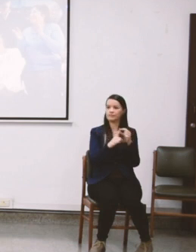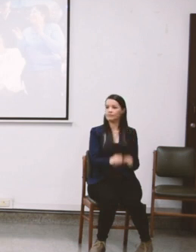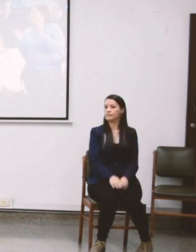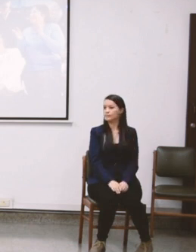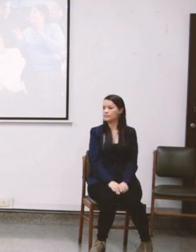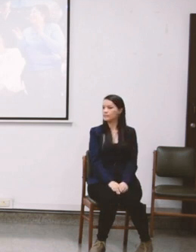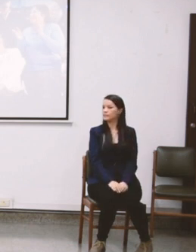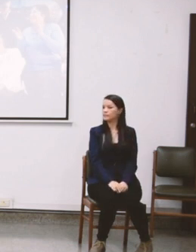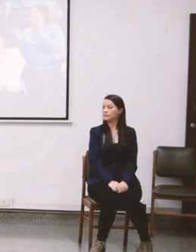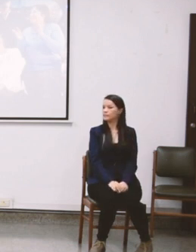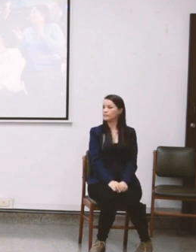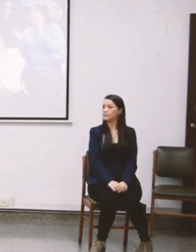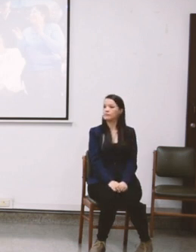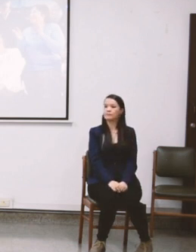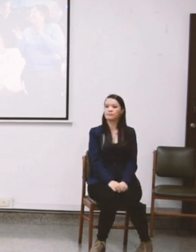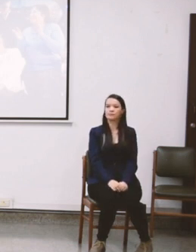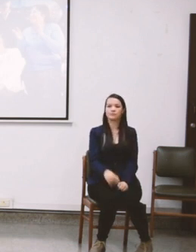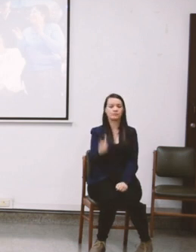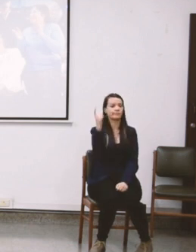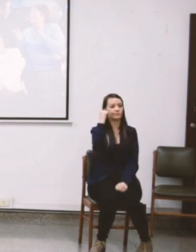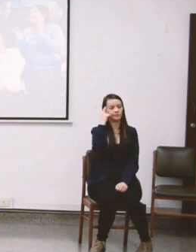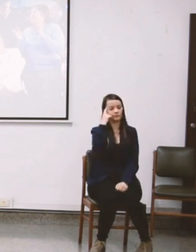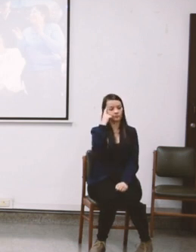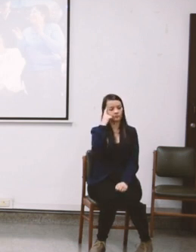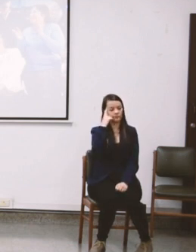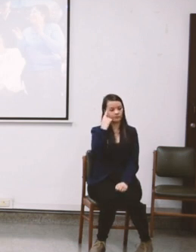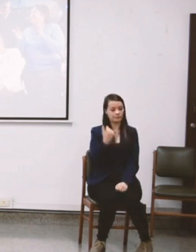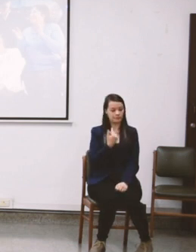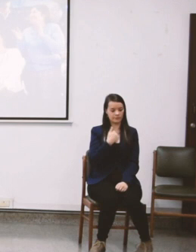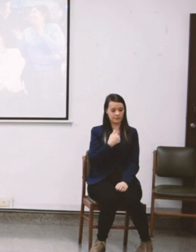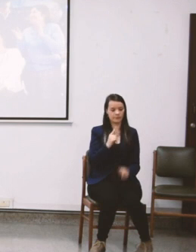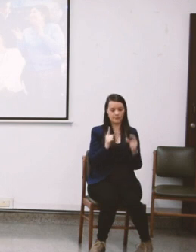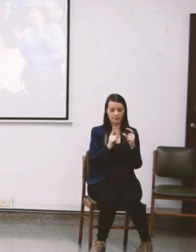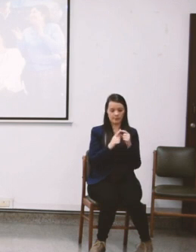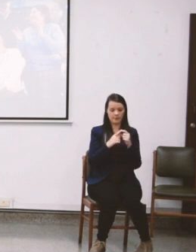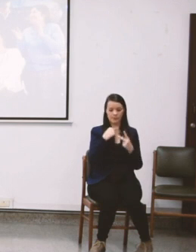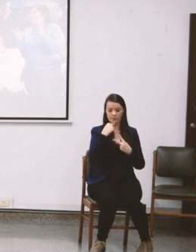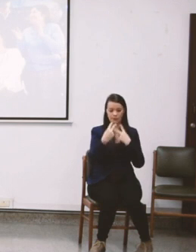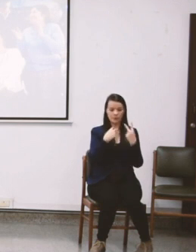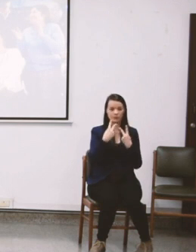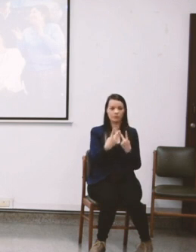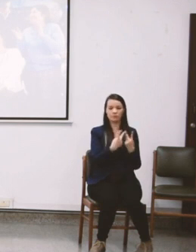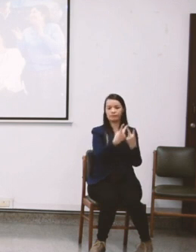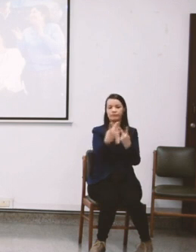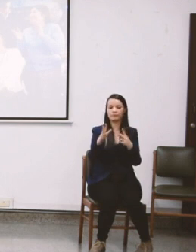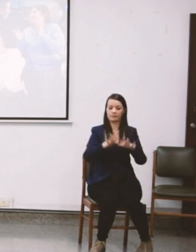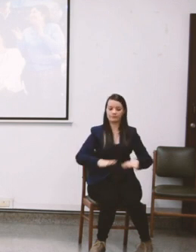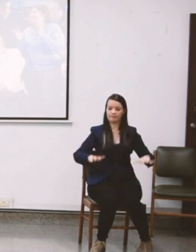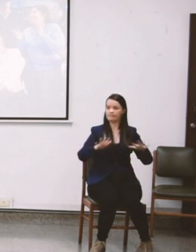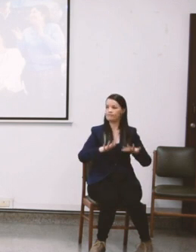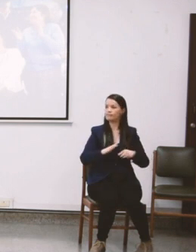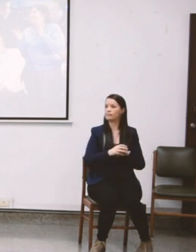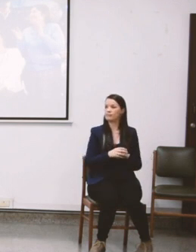Pensando también pues lo que significa hacer existir a veces nuestra palabra en nuestros diferentes lugares y estos